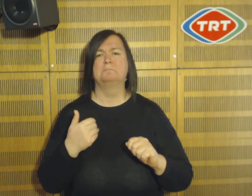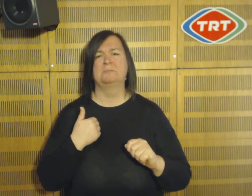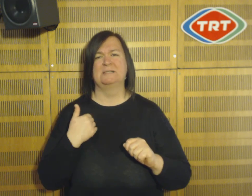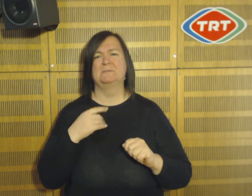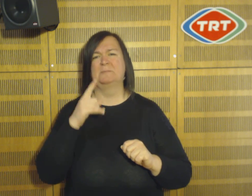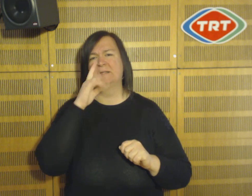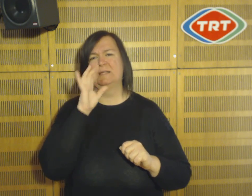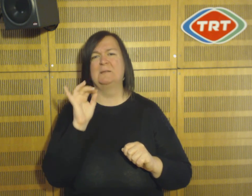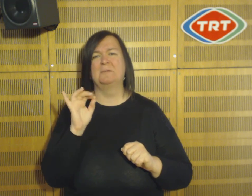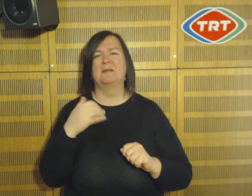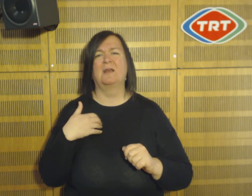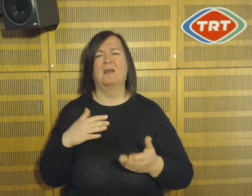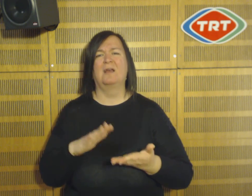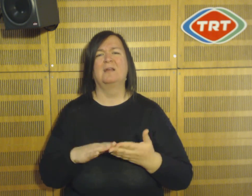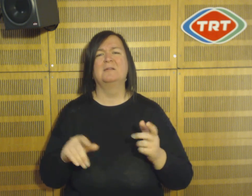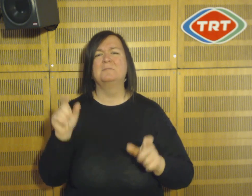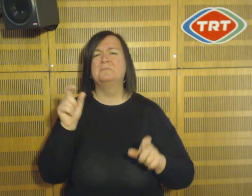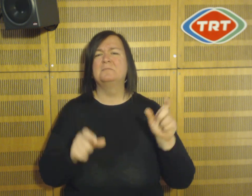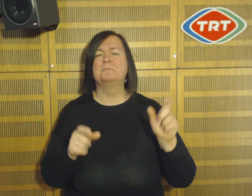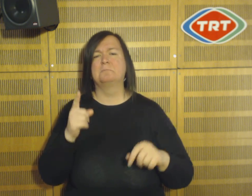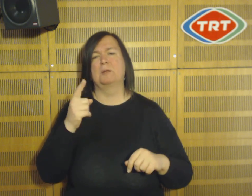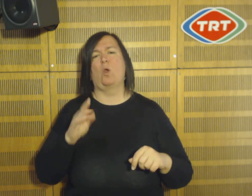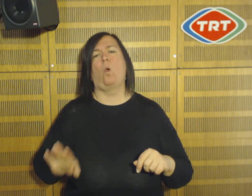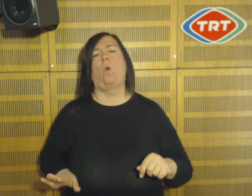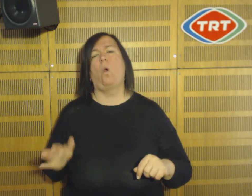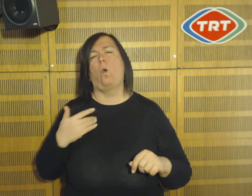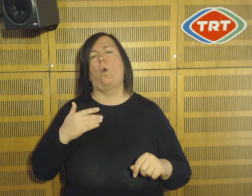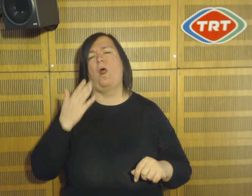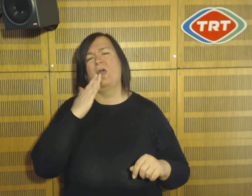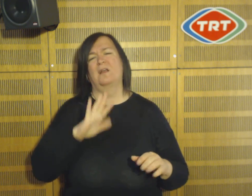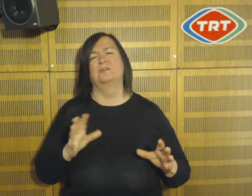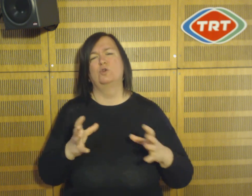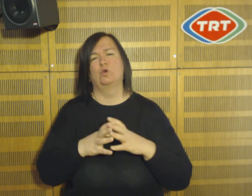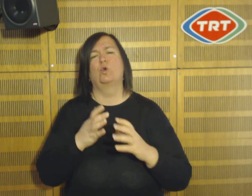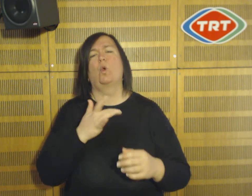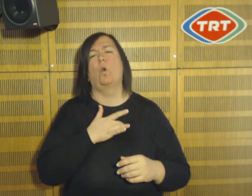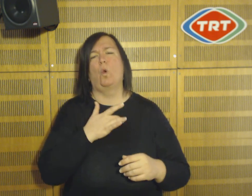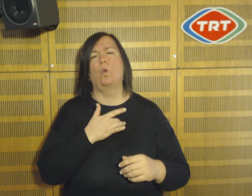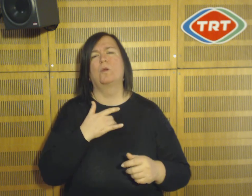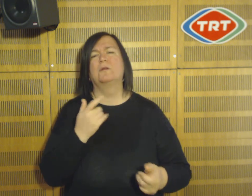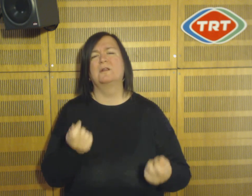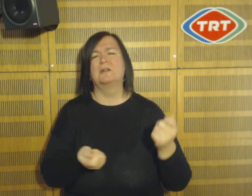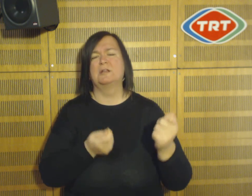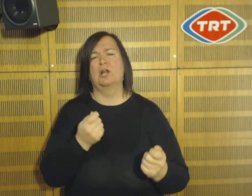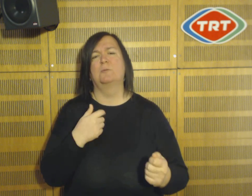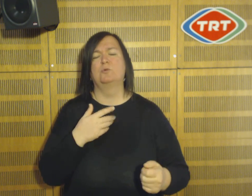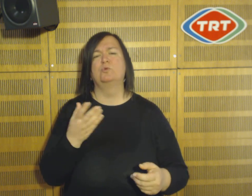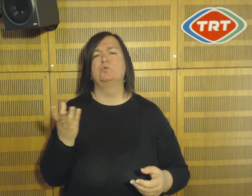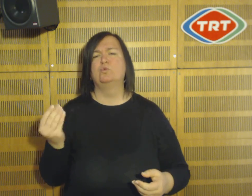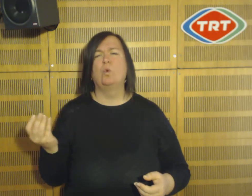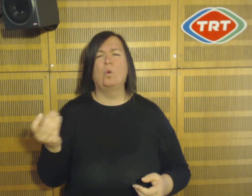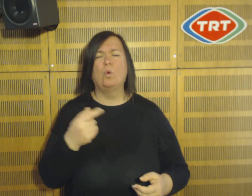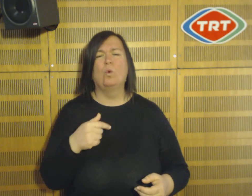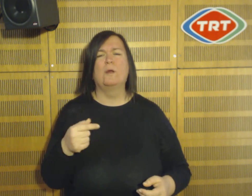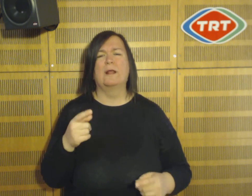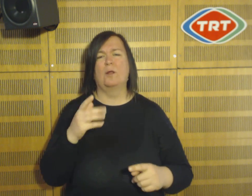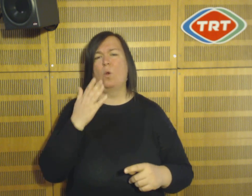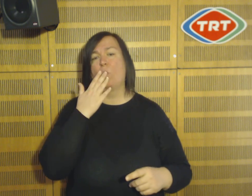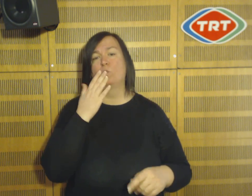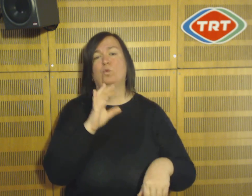platformlar anlamında Biz bir öğrenci Platformu gönüllülük esasına dayanan çalışmalar yapıyoruz çoğunluğumuz tıp fakültesi öğrencisi benim